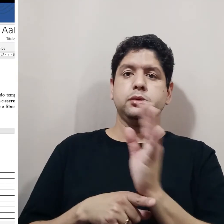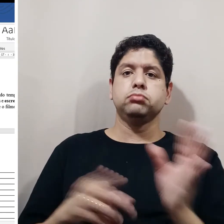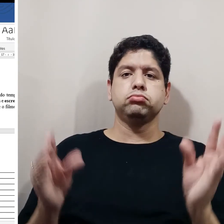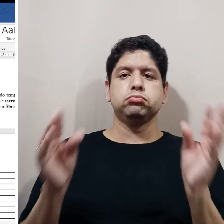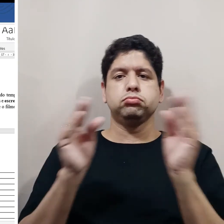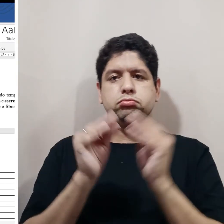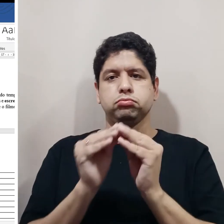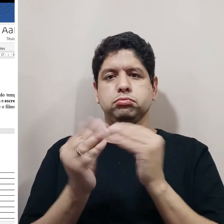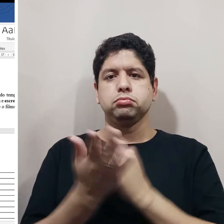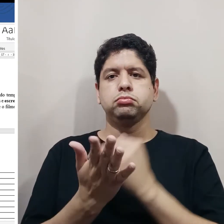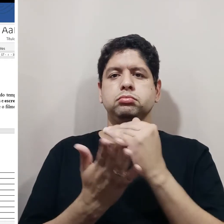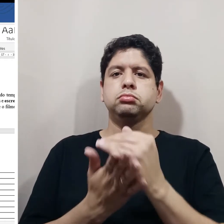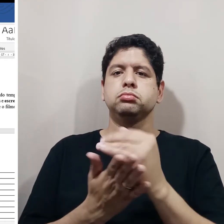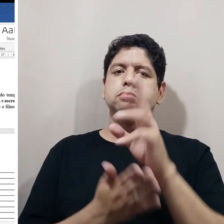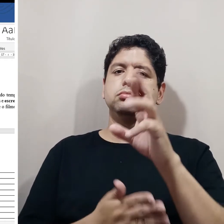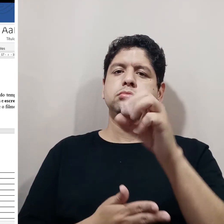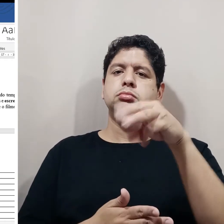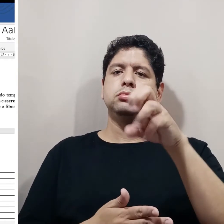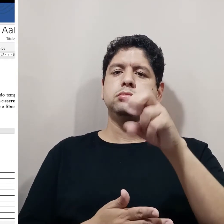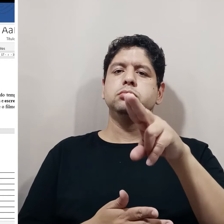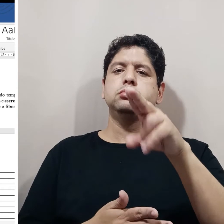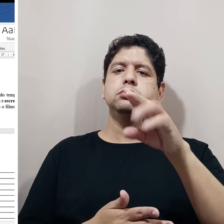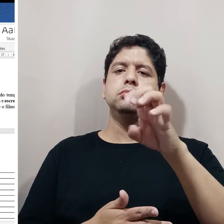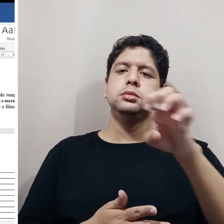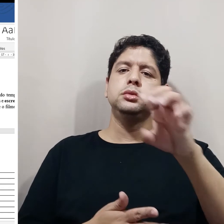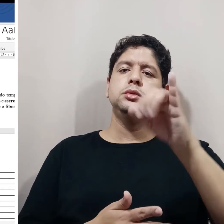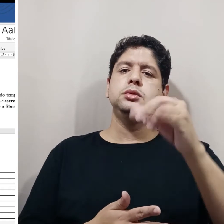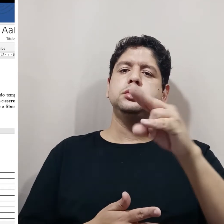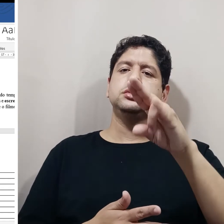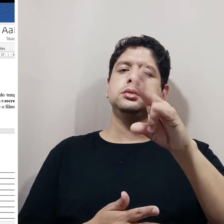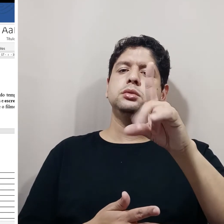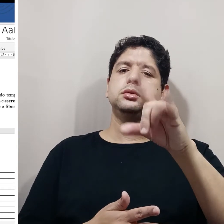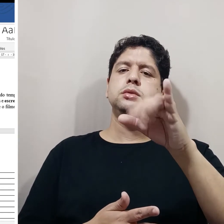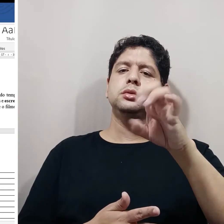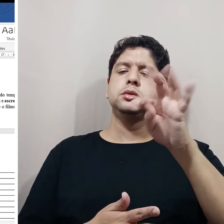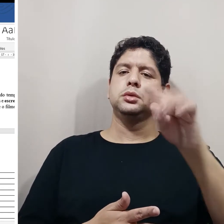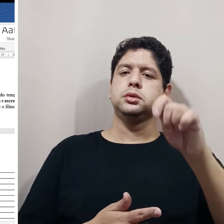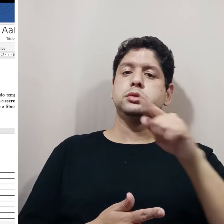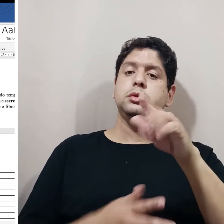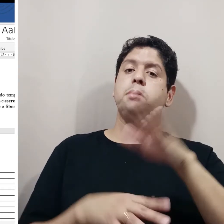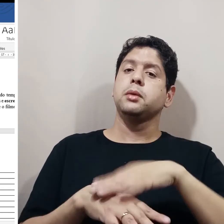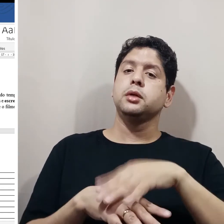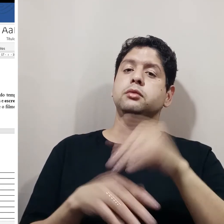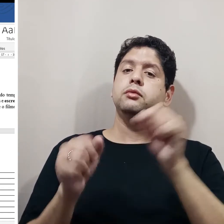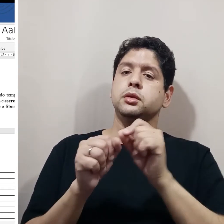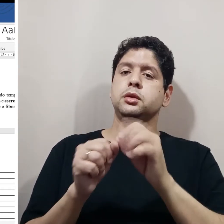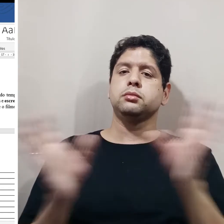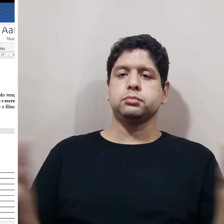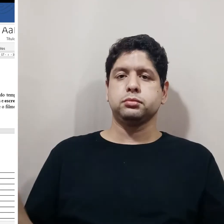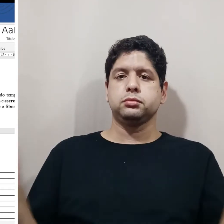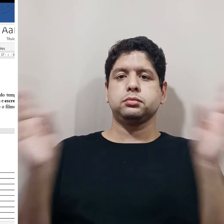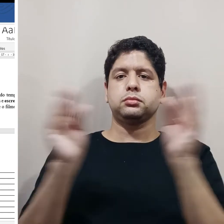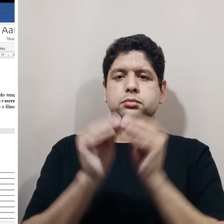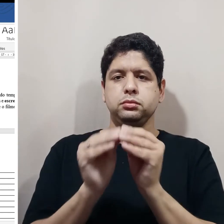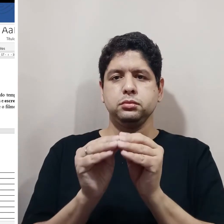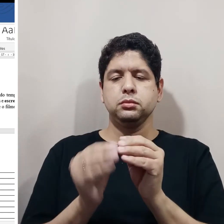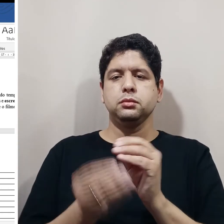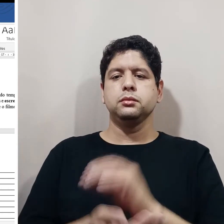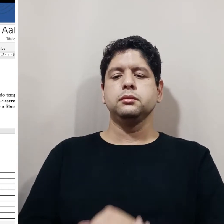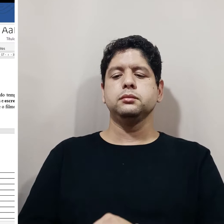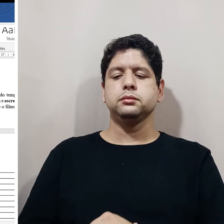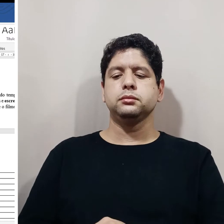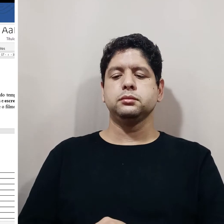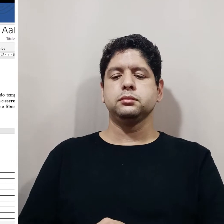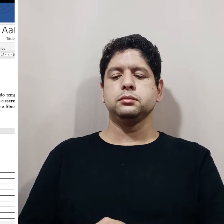aí da vida, ou pela própria internet também, né, vocês podem procurar algum filme, alguma versão da história de